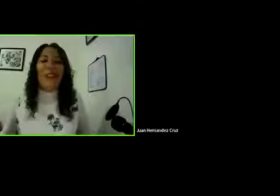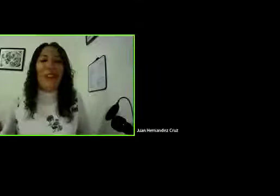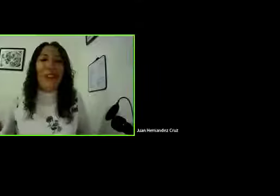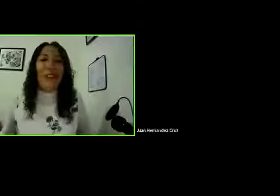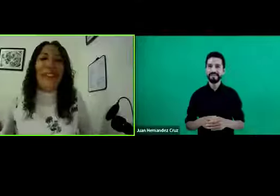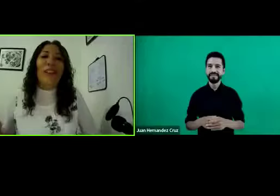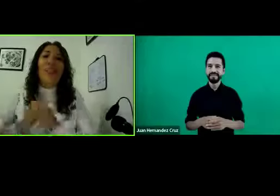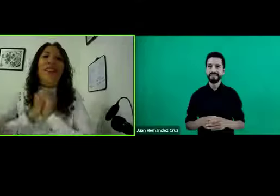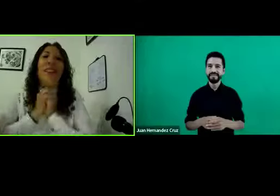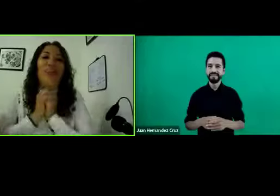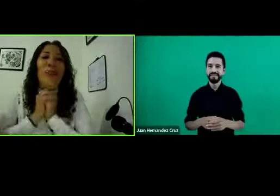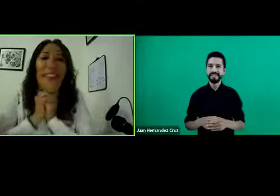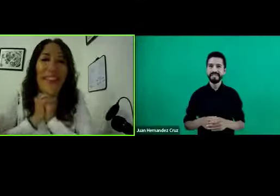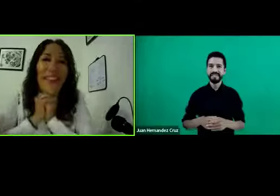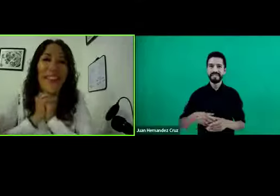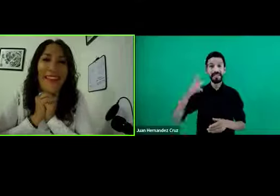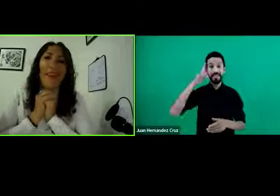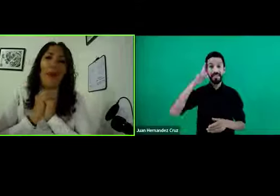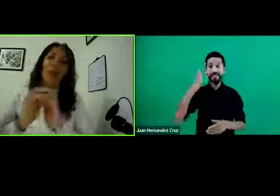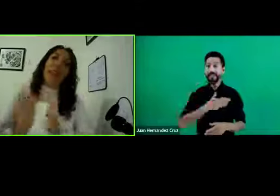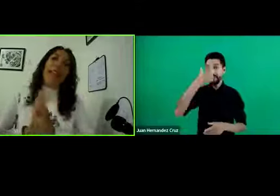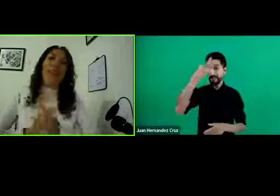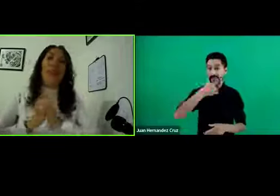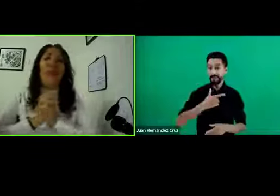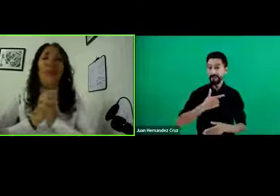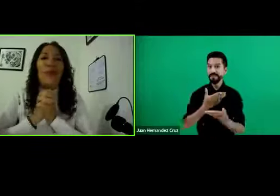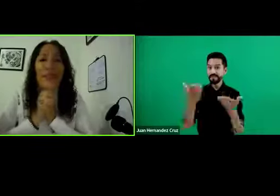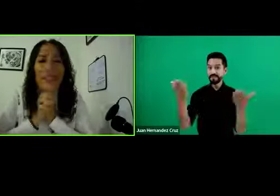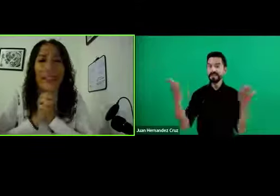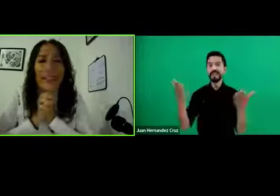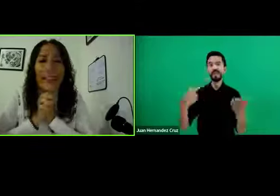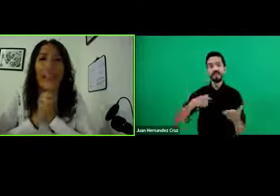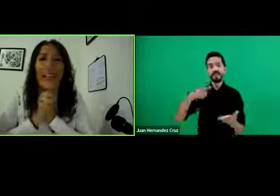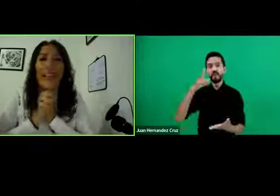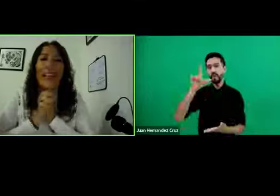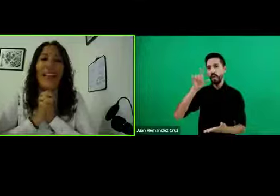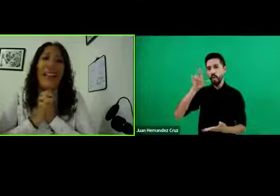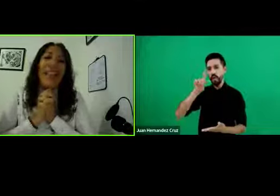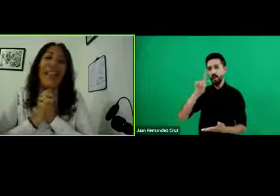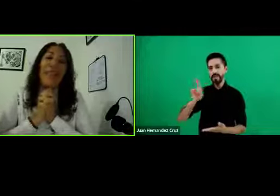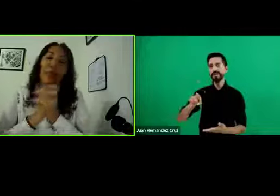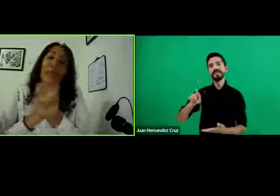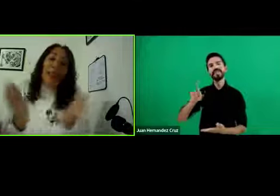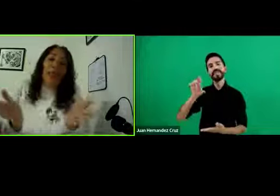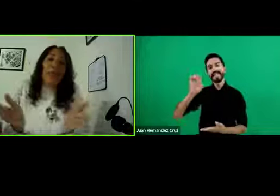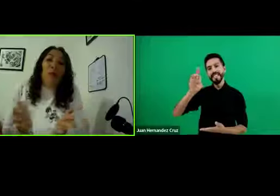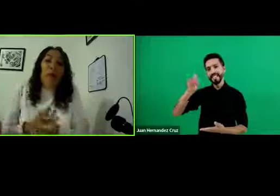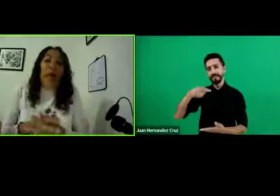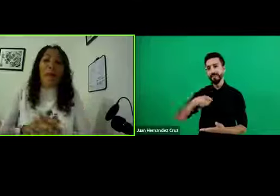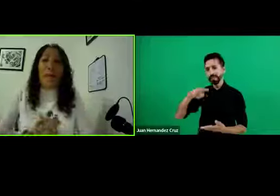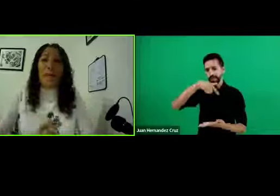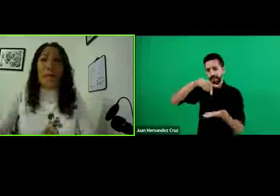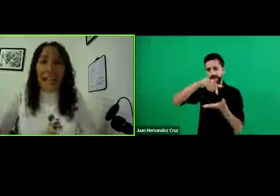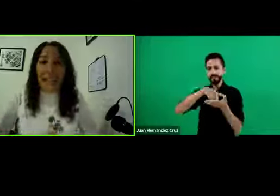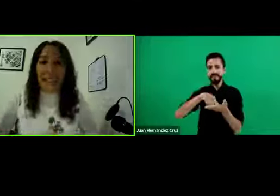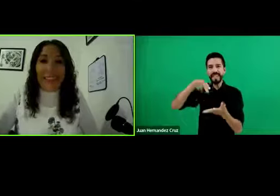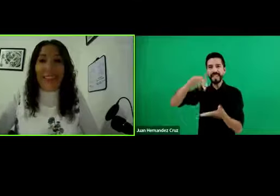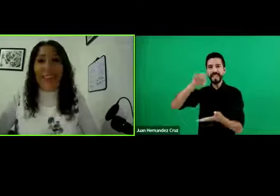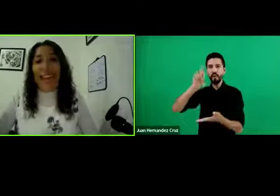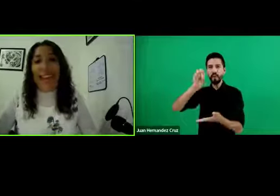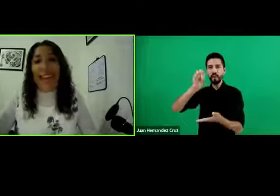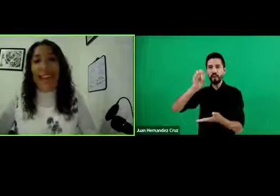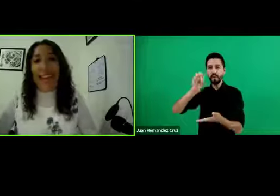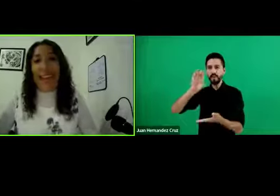Buenas noches, ¿cómo están ustedes? Soy Ruth Cerezo de Neurosintergia, pues en un programa